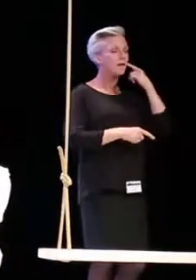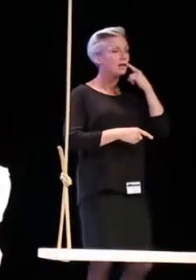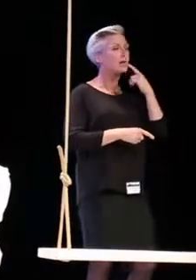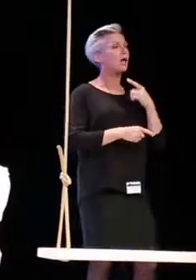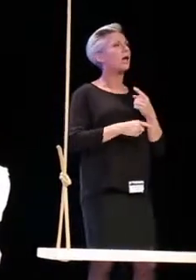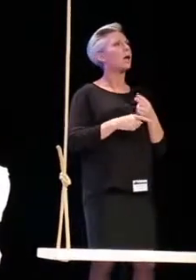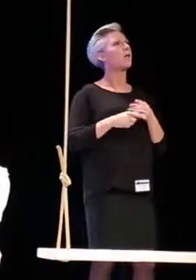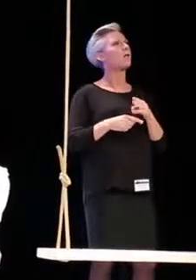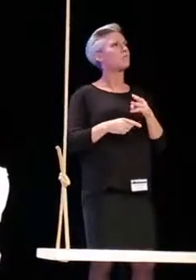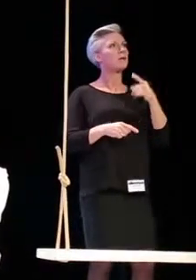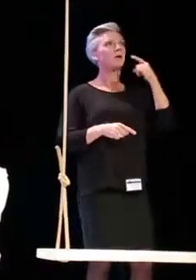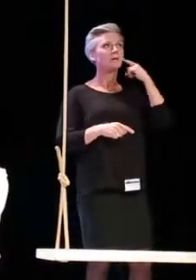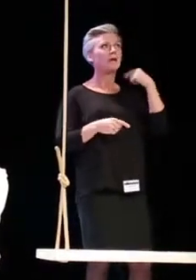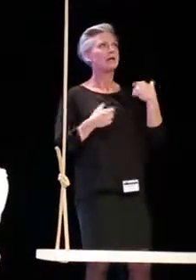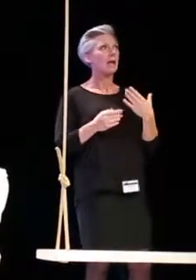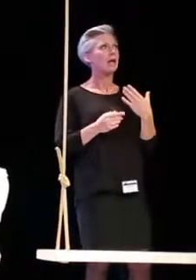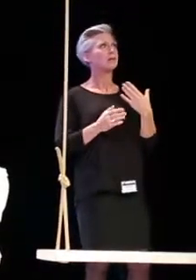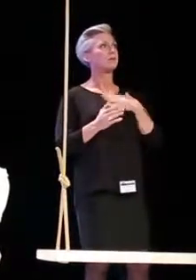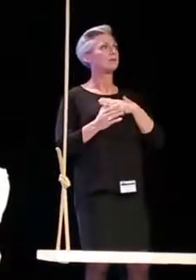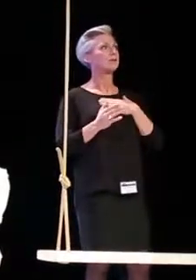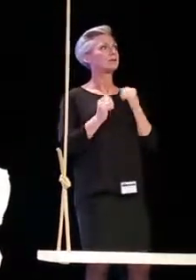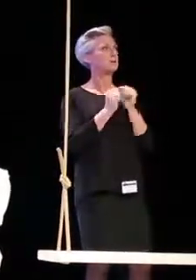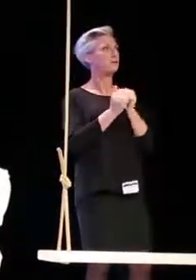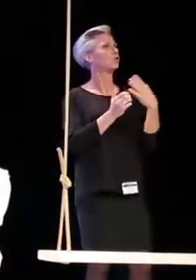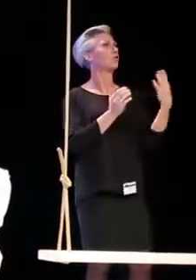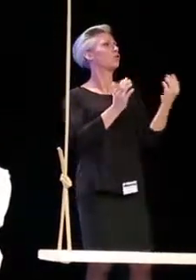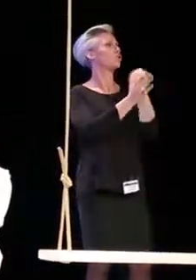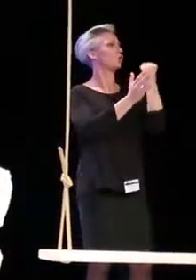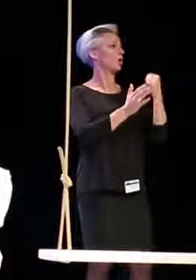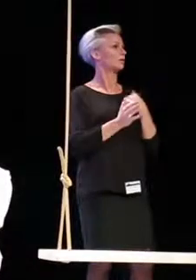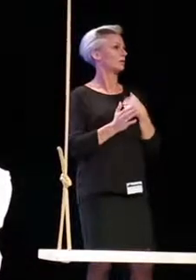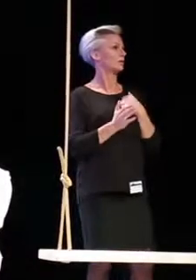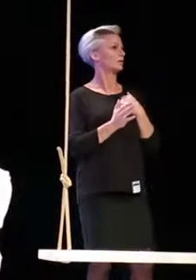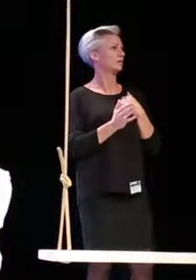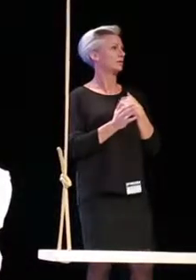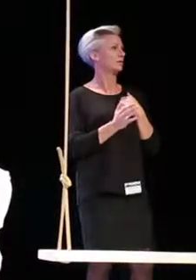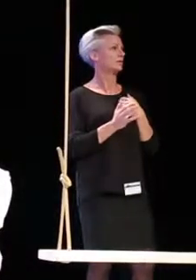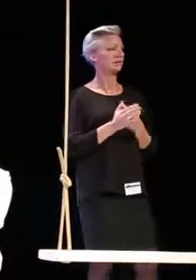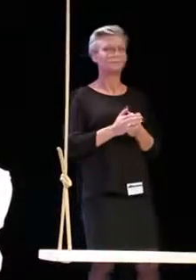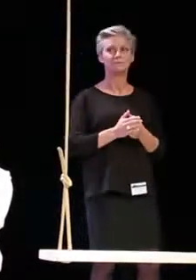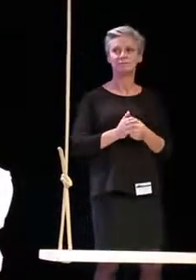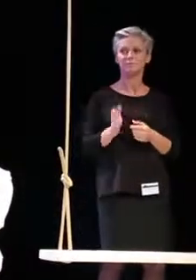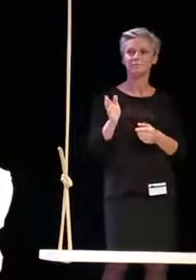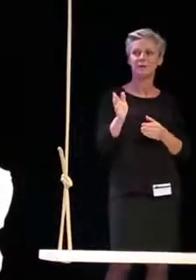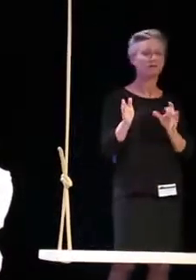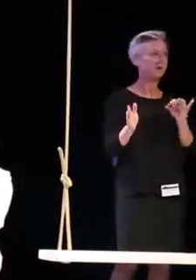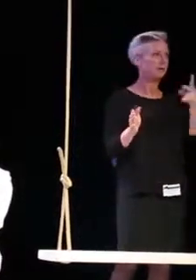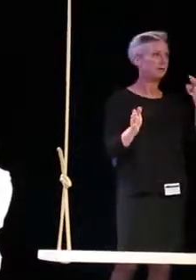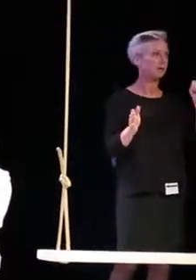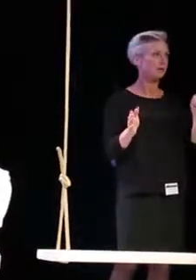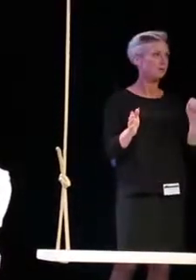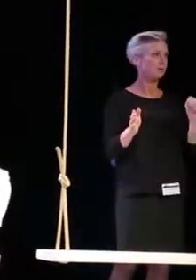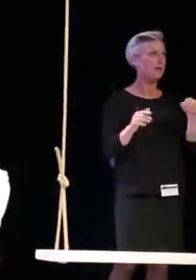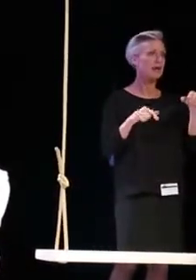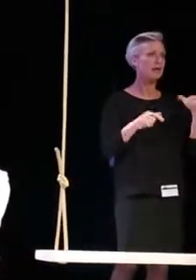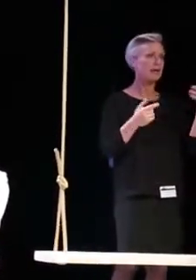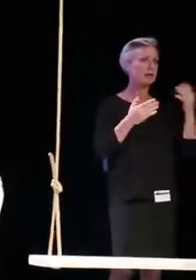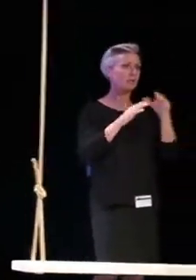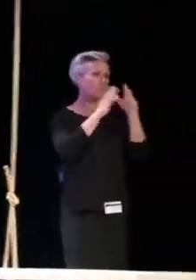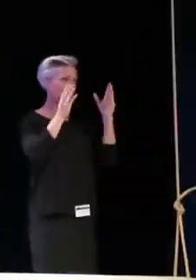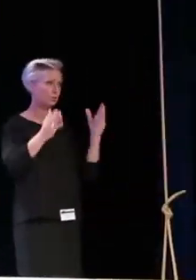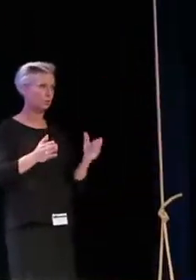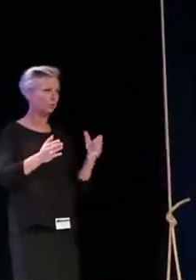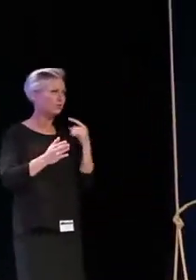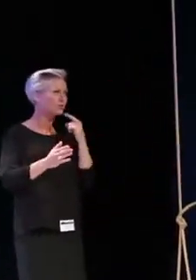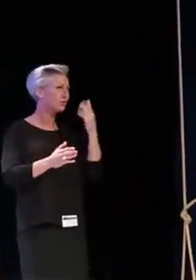intressant, va? Det är, ja. För att lägga in en fråga där, så jag tycker vi har ju klimathuset här och vi kommer ju också, som du har inne på, att få